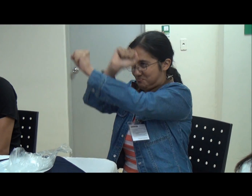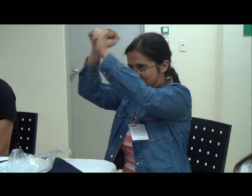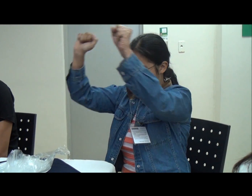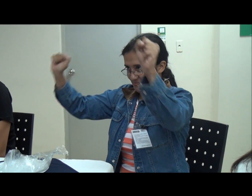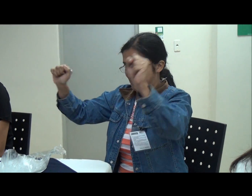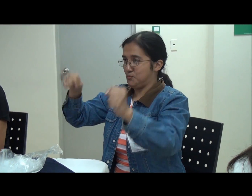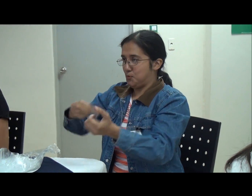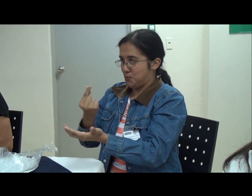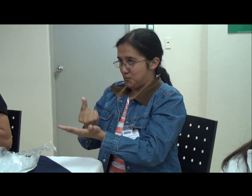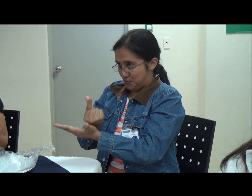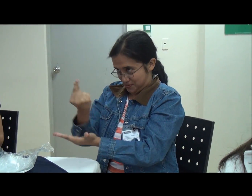Hola, muy buenos días.